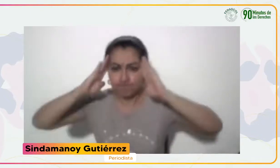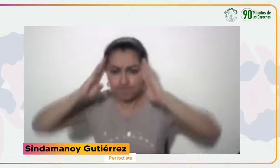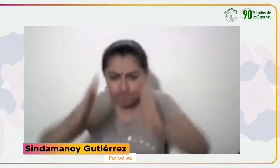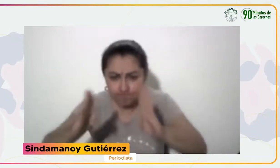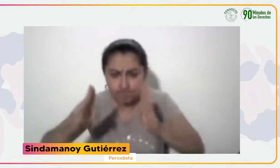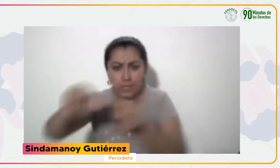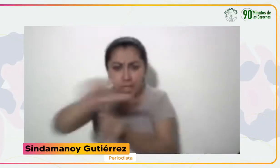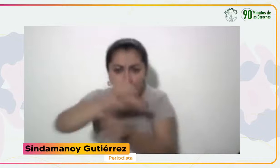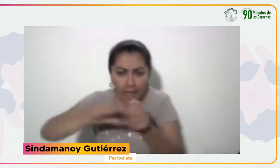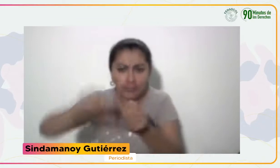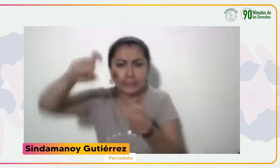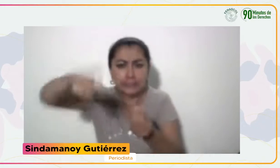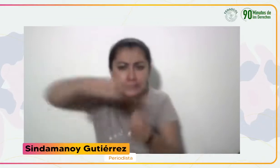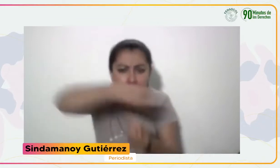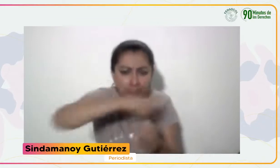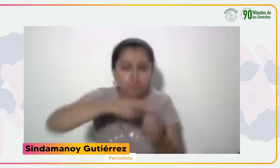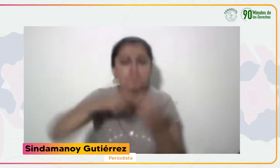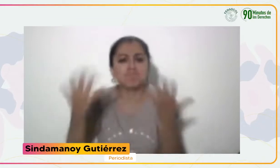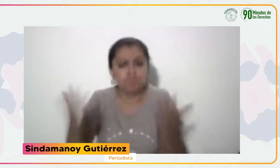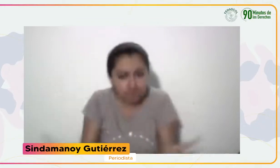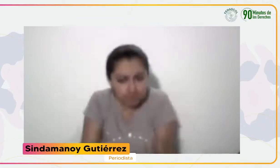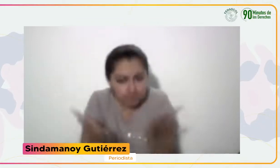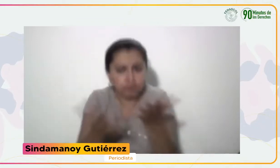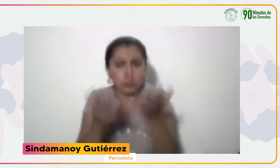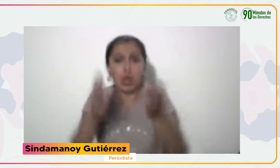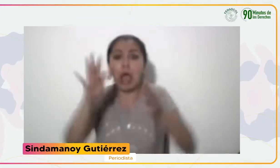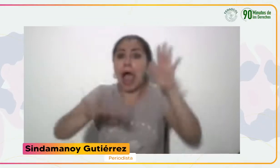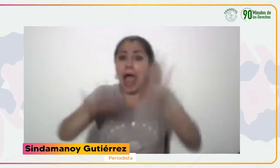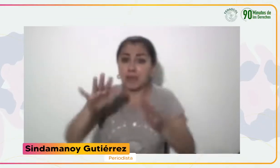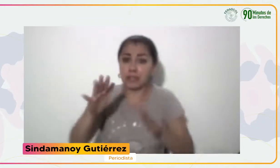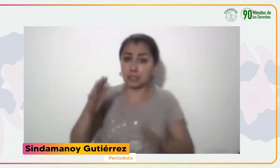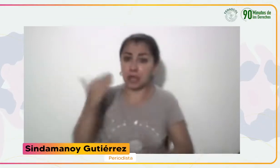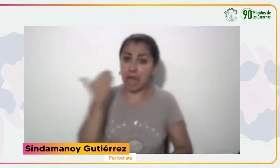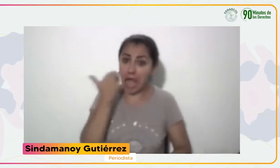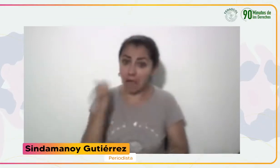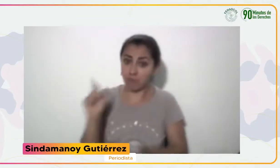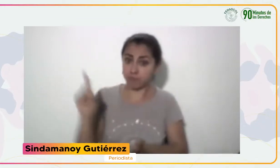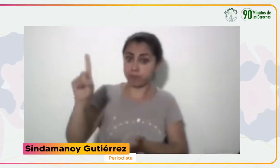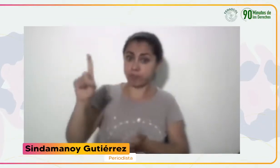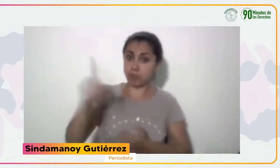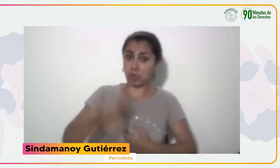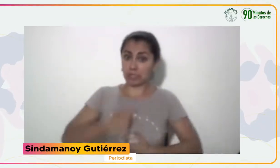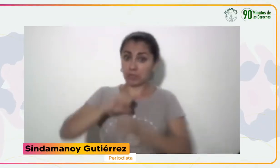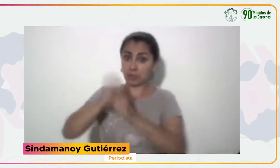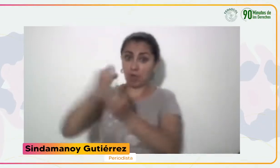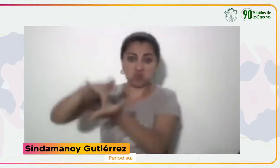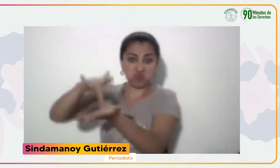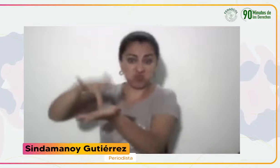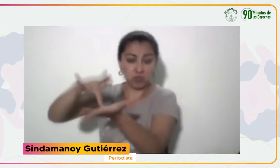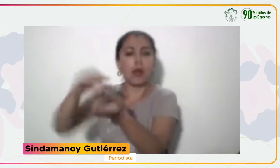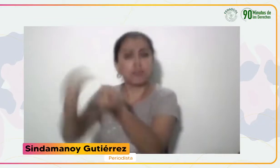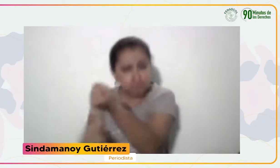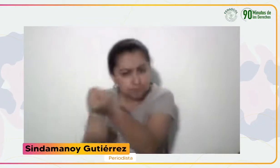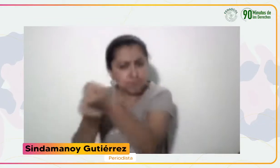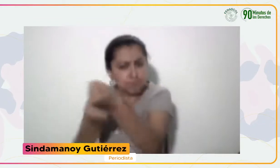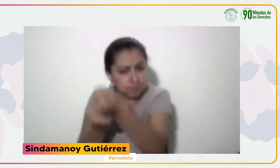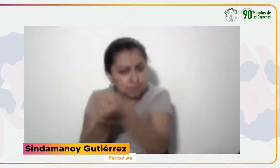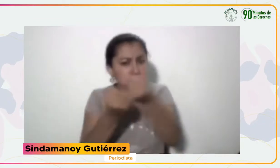trabajemos unidos con los hombres y cómo podemos mirar esas realidades que están viviendo las mujeres. Porque es que si